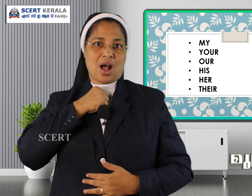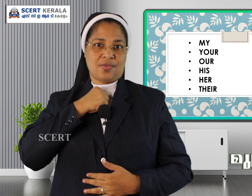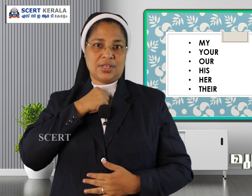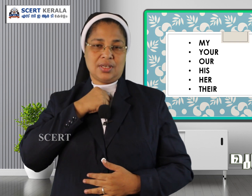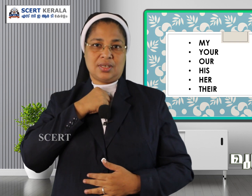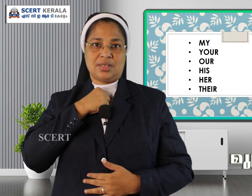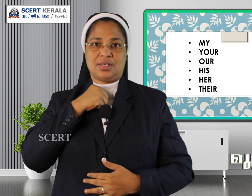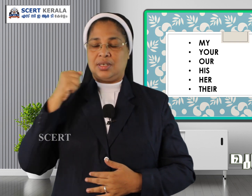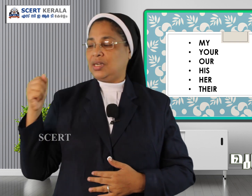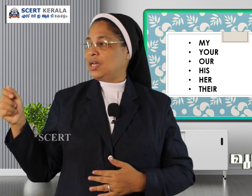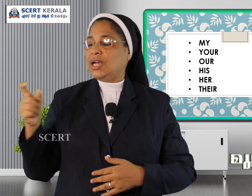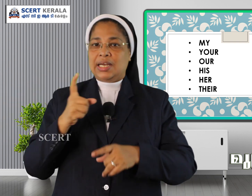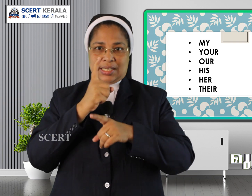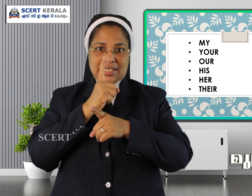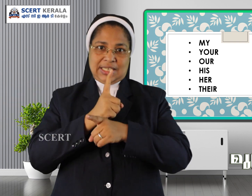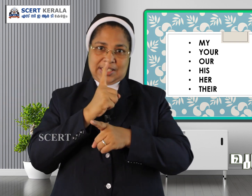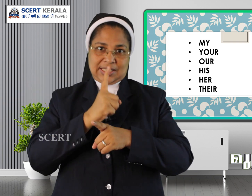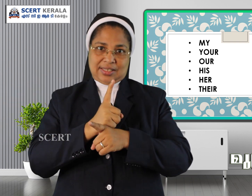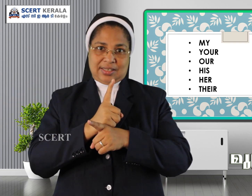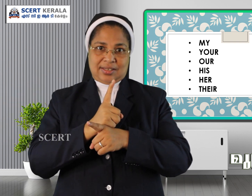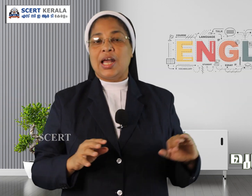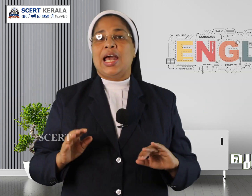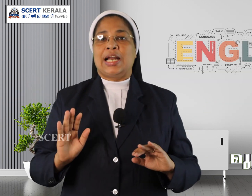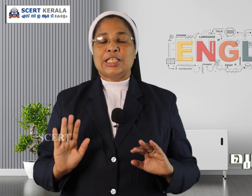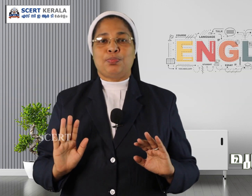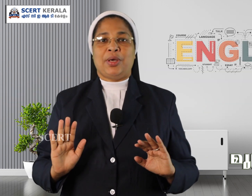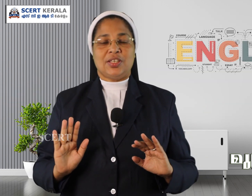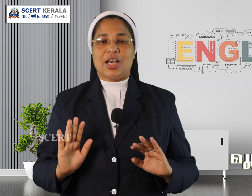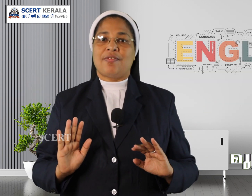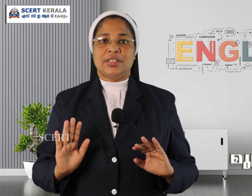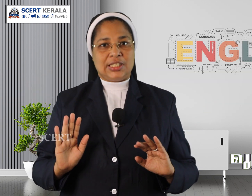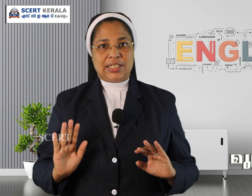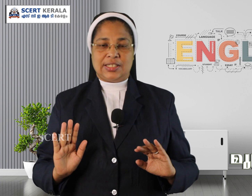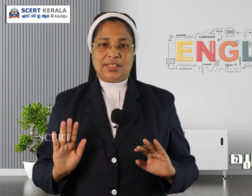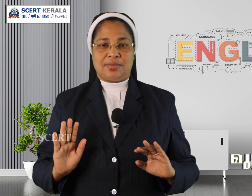അവർ ടീച്ചർ, റെസ്പെക്റ്റ് അവർ ടീച്ചർ,